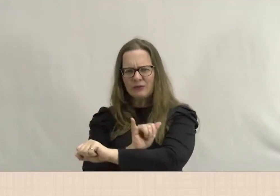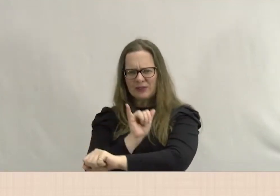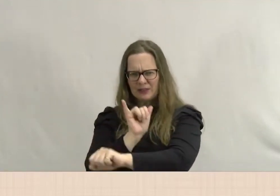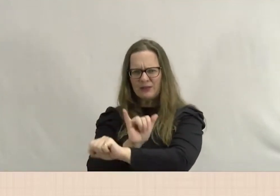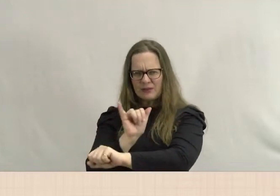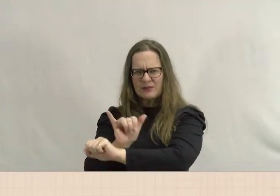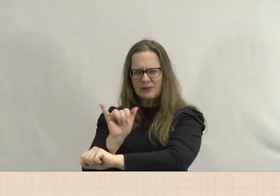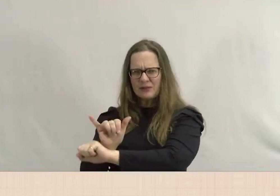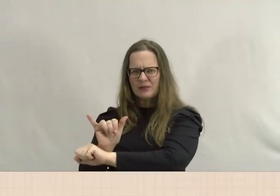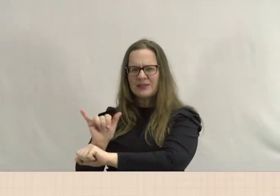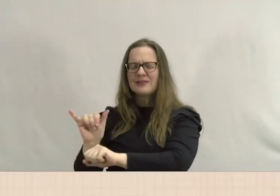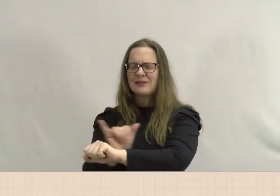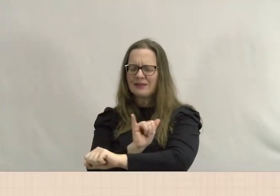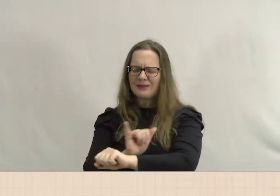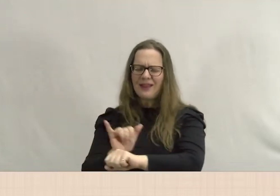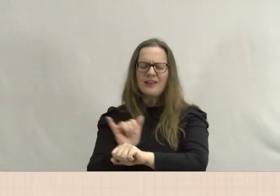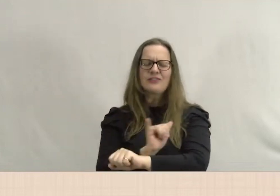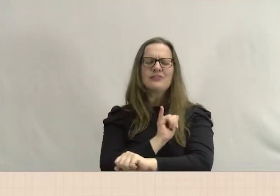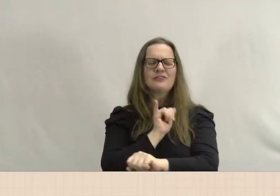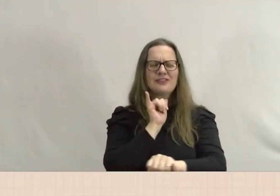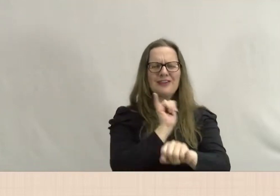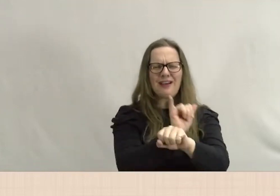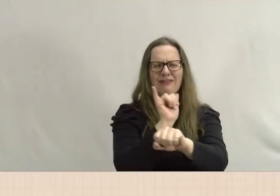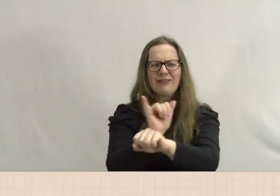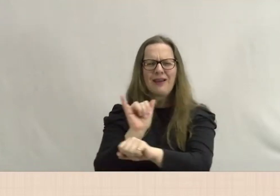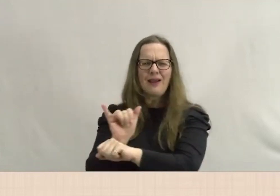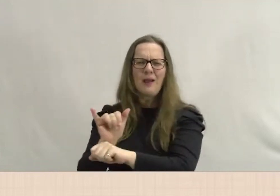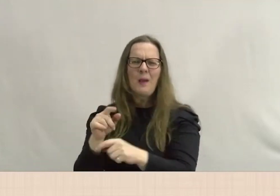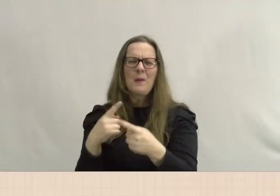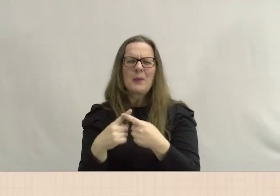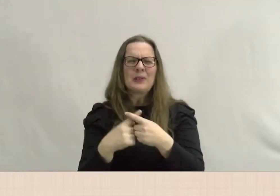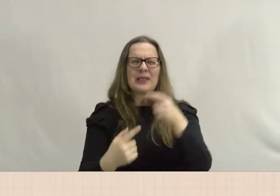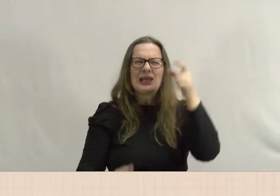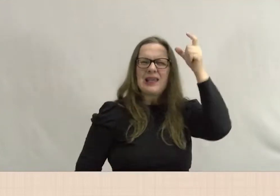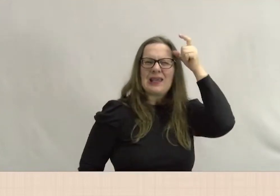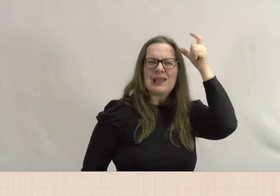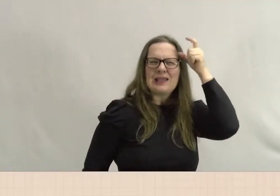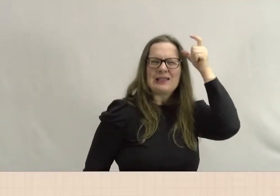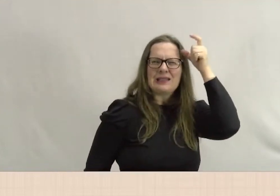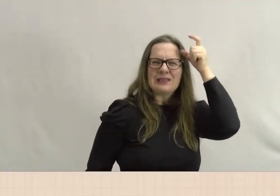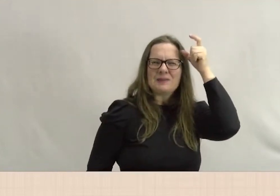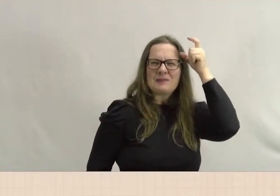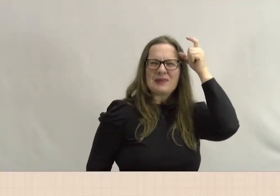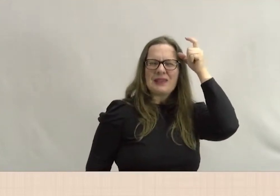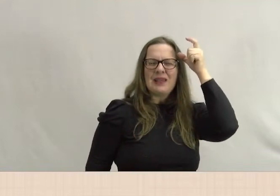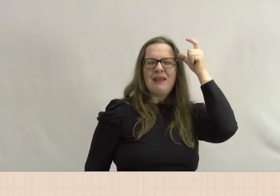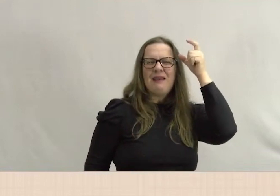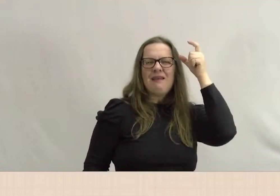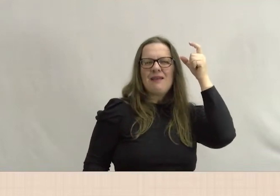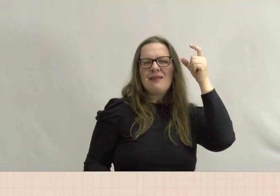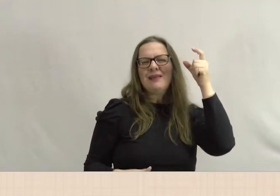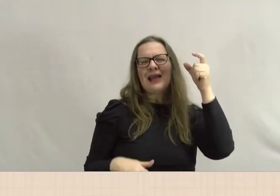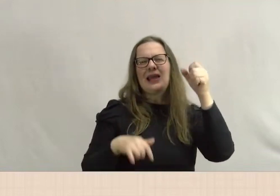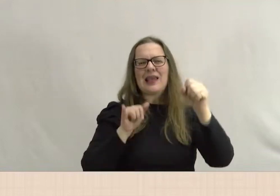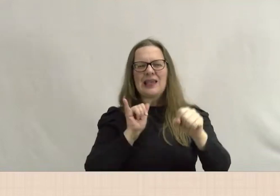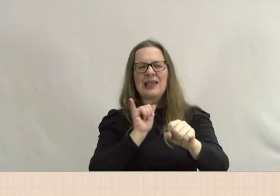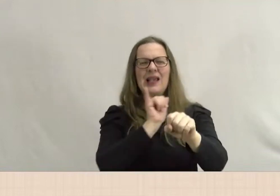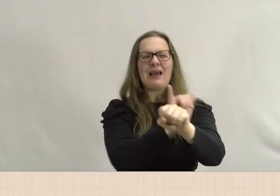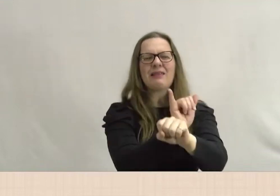versão King James atualizada, diz que ele é aquele que tem a capacidade de enganar o mundo